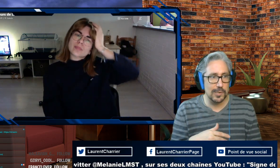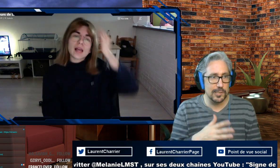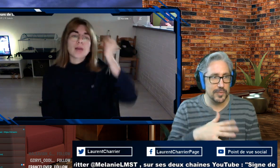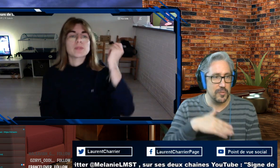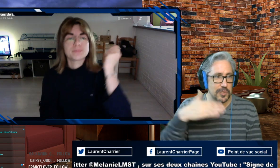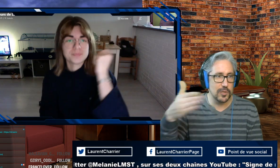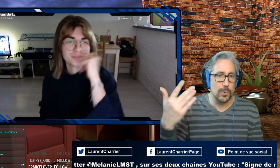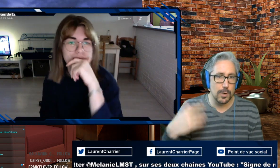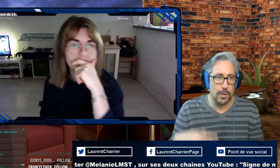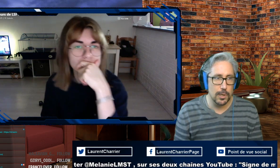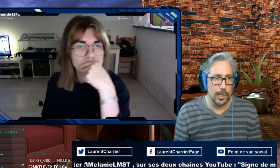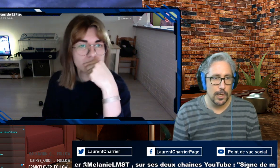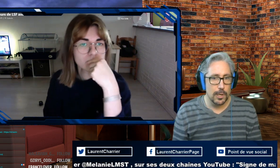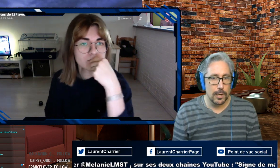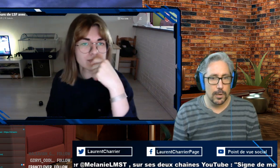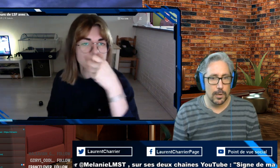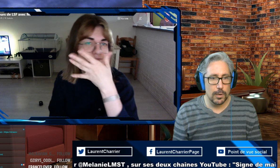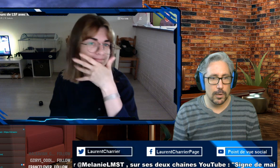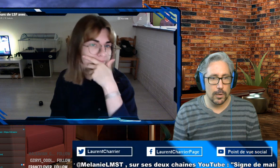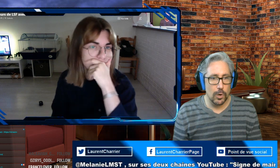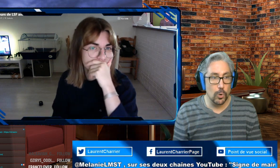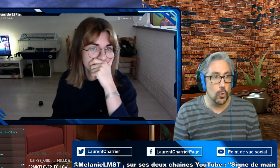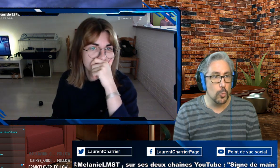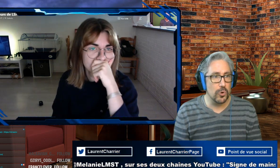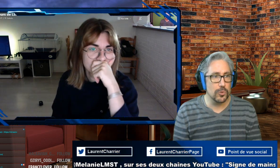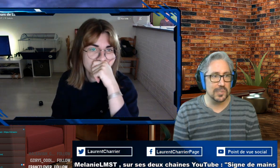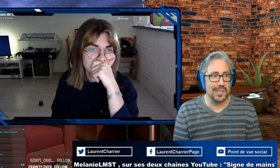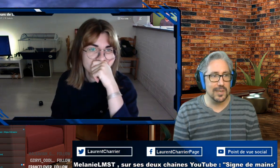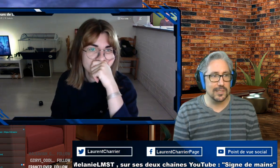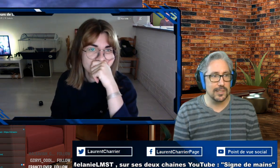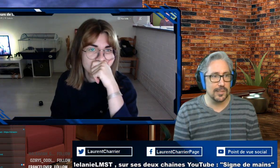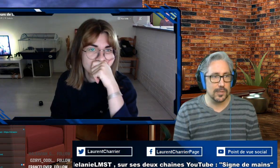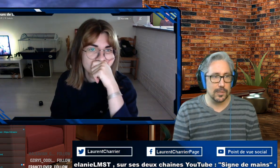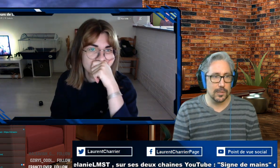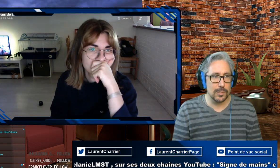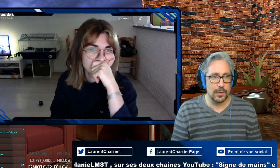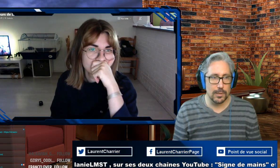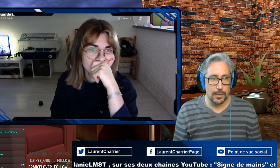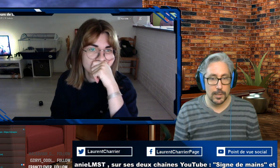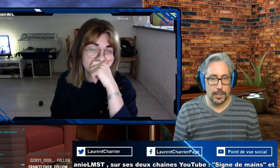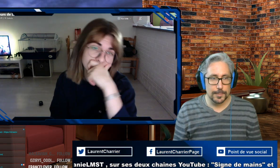avec toi si j'avais fait des cours en groupe de 5, 10.